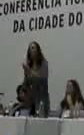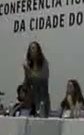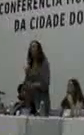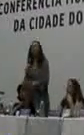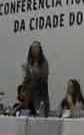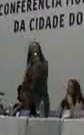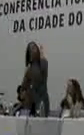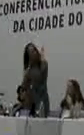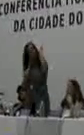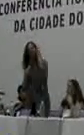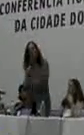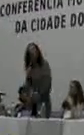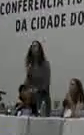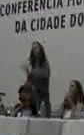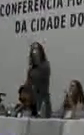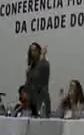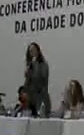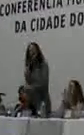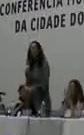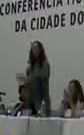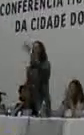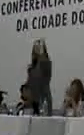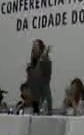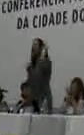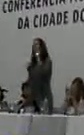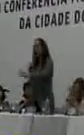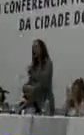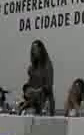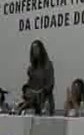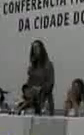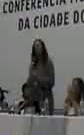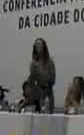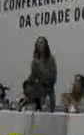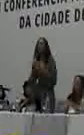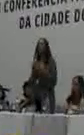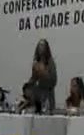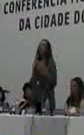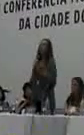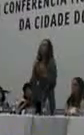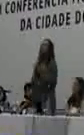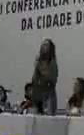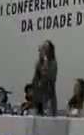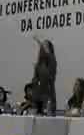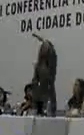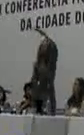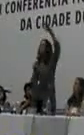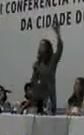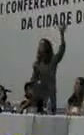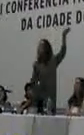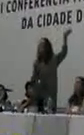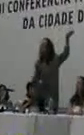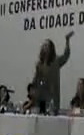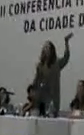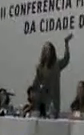Mulher está na chapa é para ser para valer, é para se eleger, é para ser respeitada nos partidos. E nesse caso, a proposta